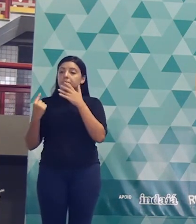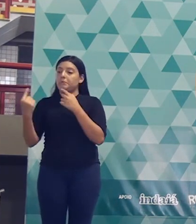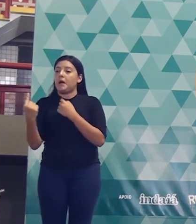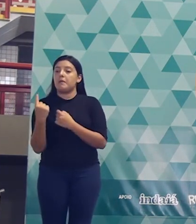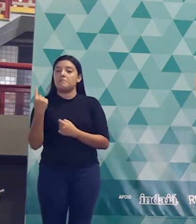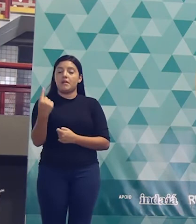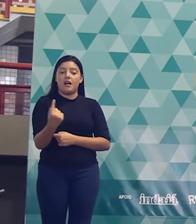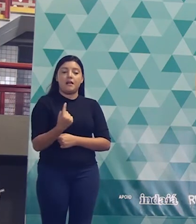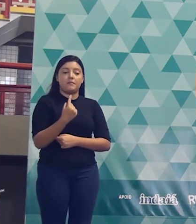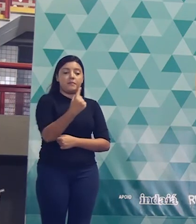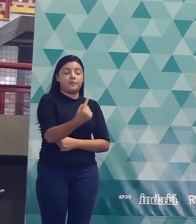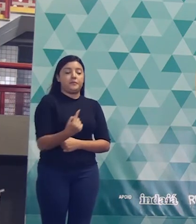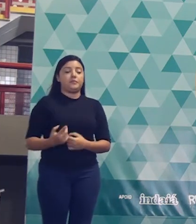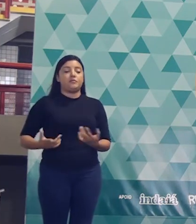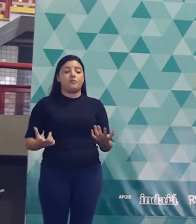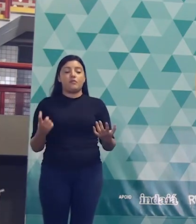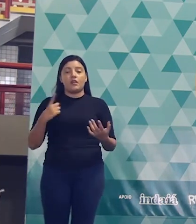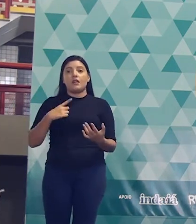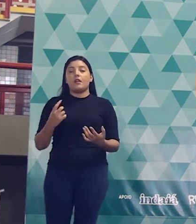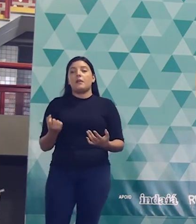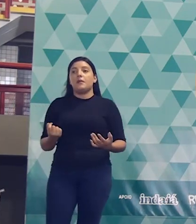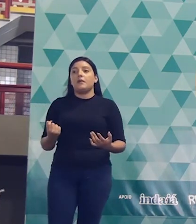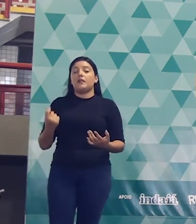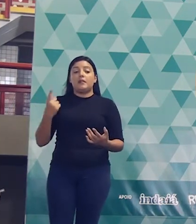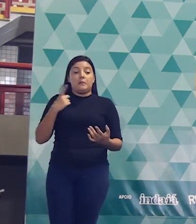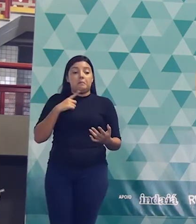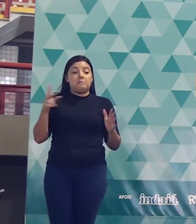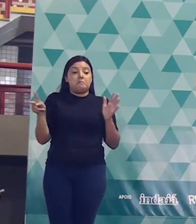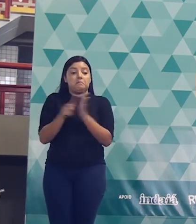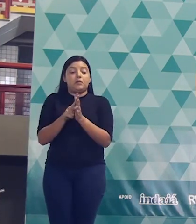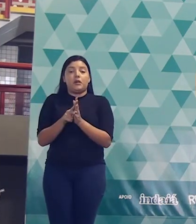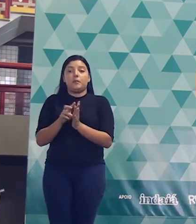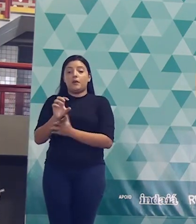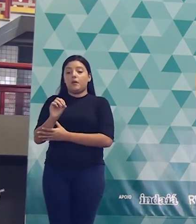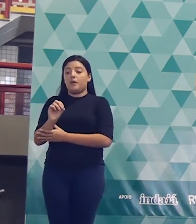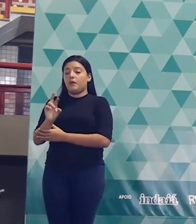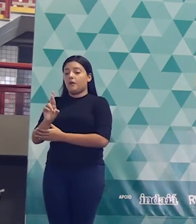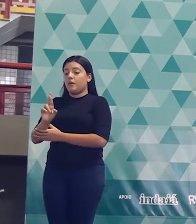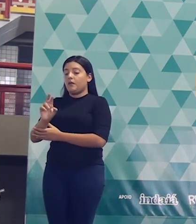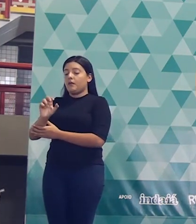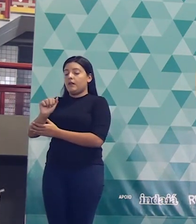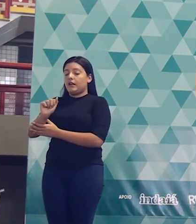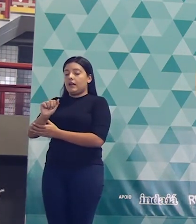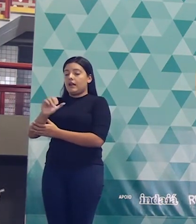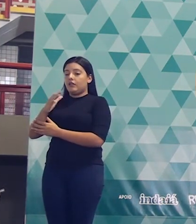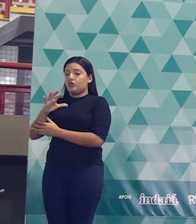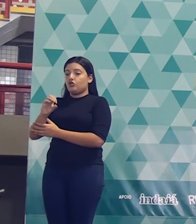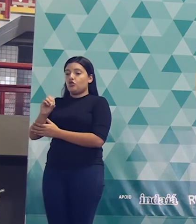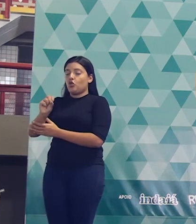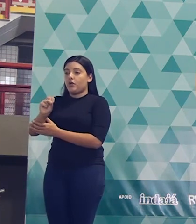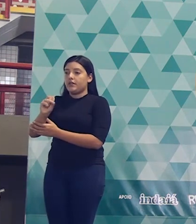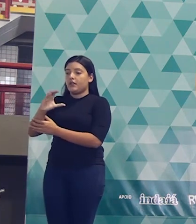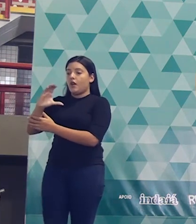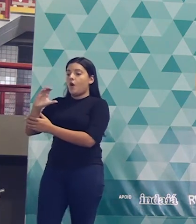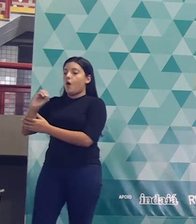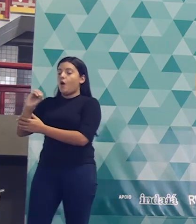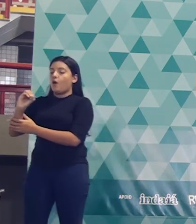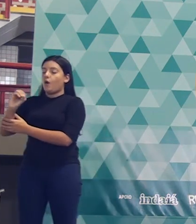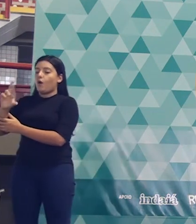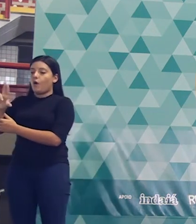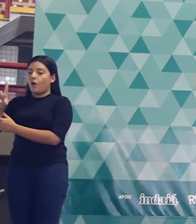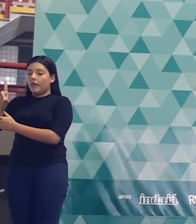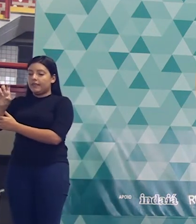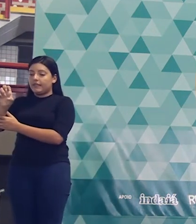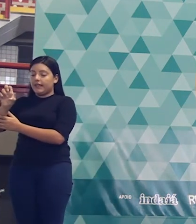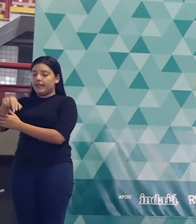individualmente. A segunda estrofe é quase toda marcada por orações coordenadas. O que é uma oração coordenada?